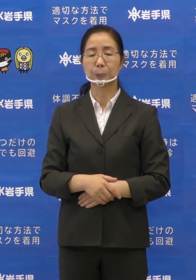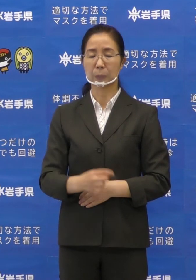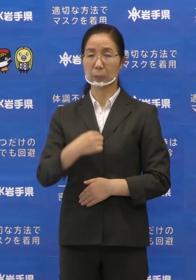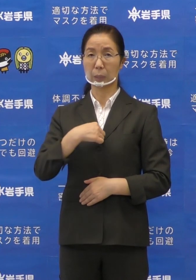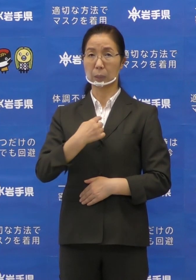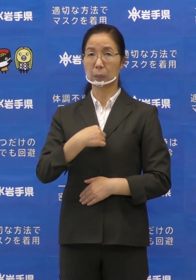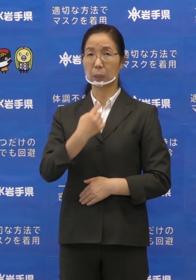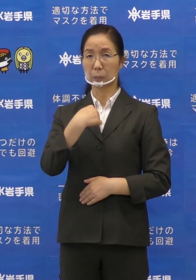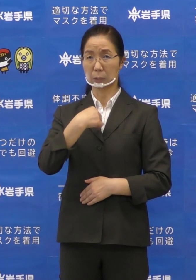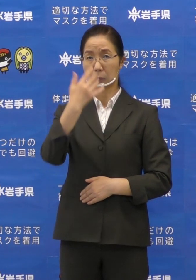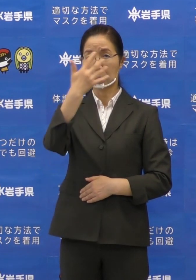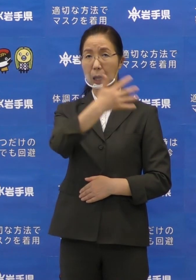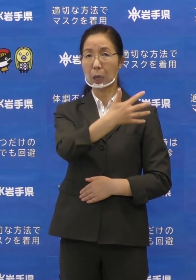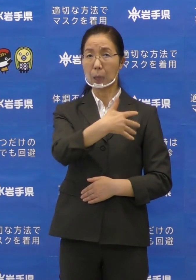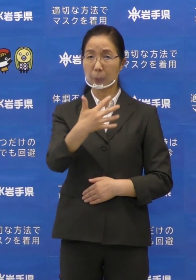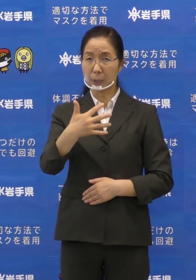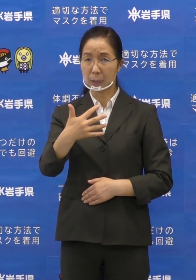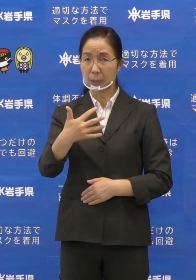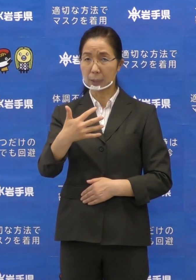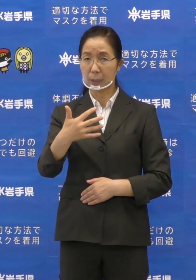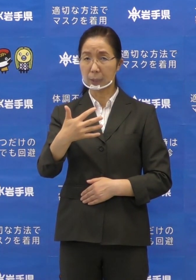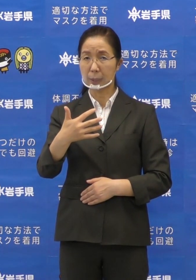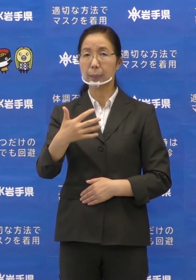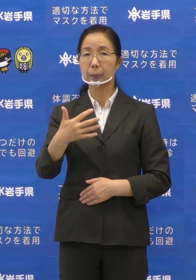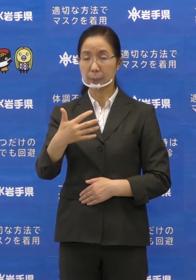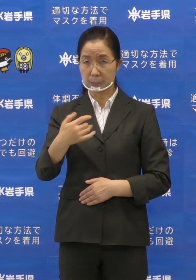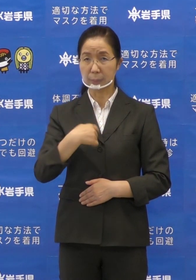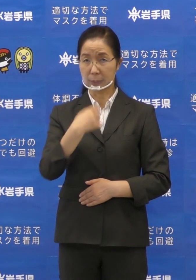私はアメリカに